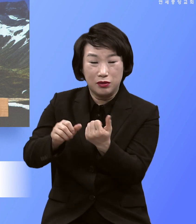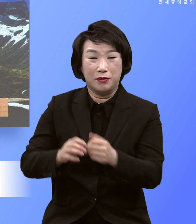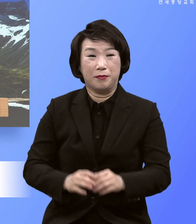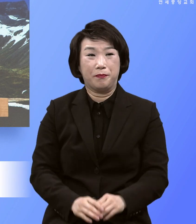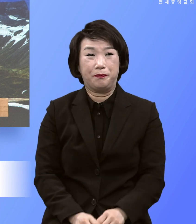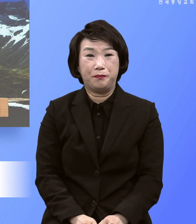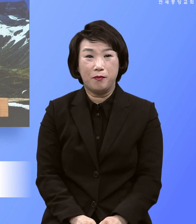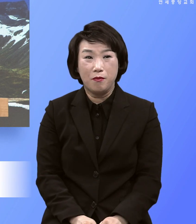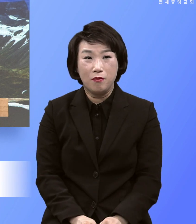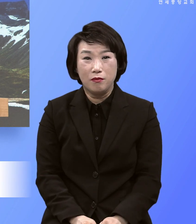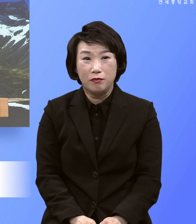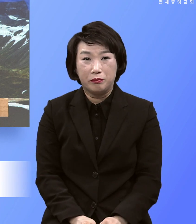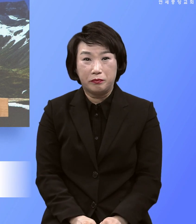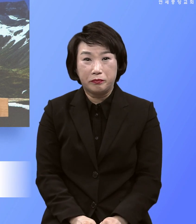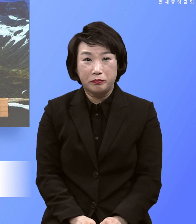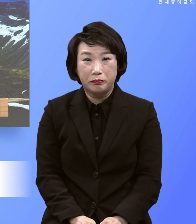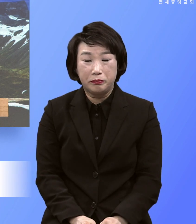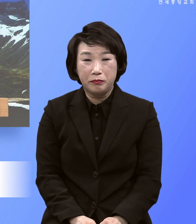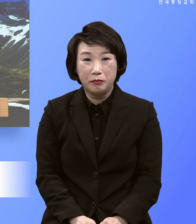죽으셨습니다.